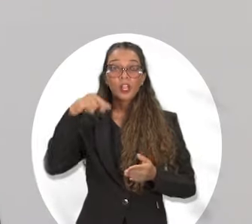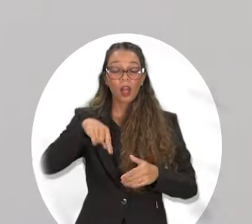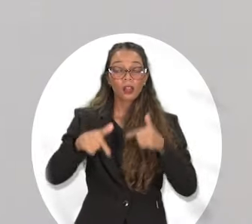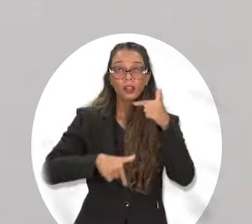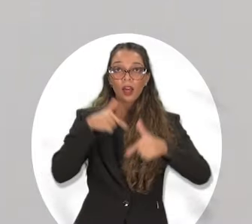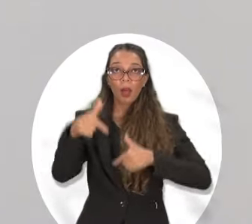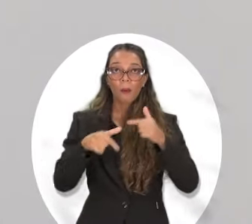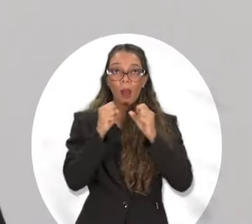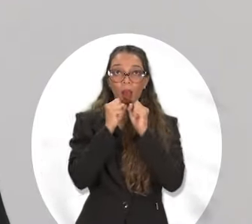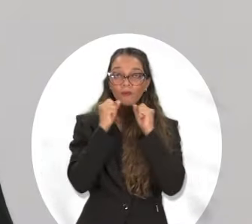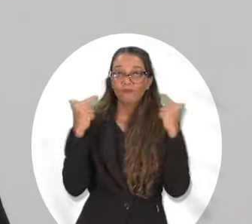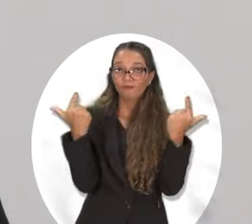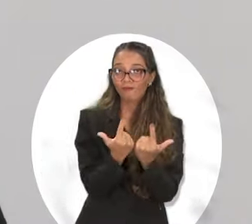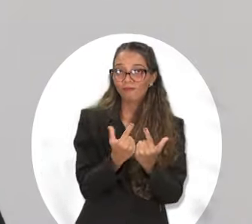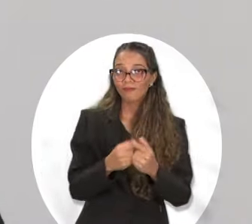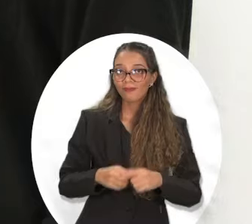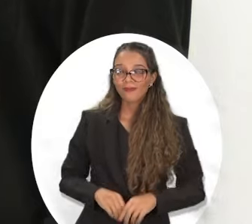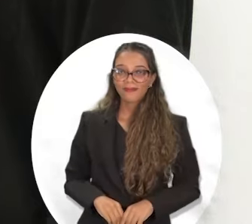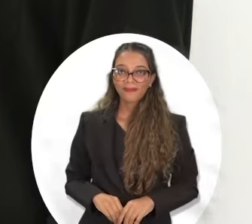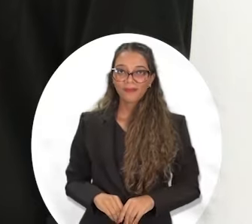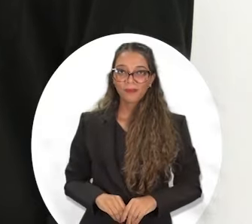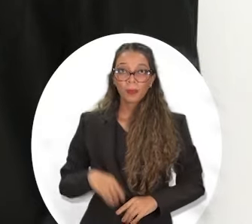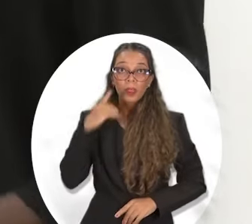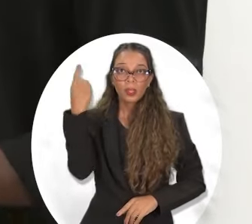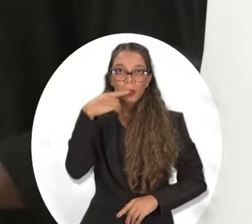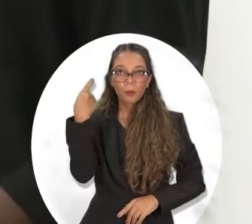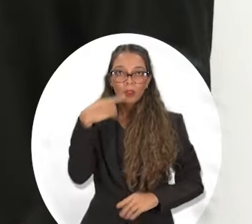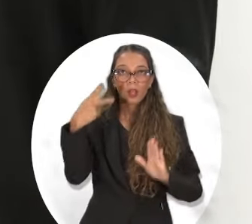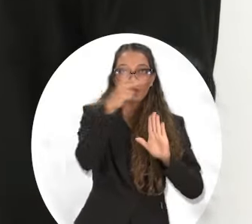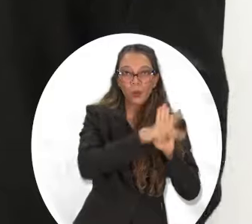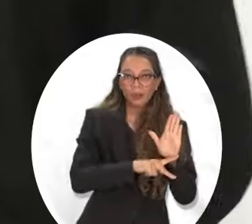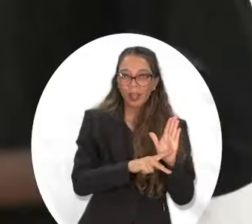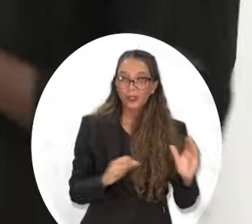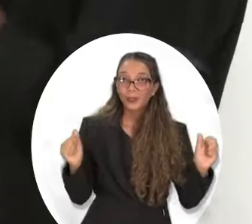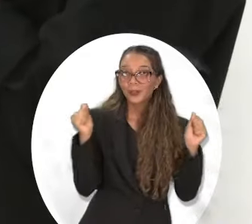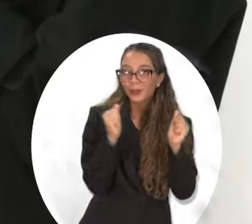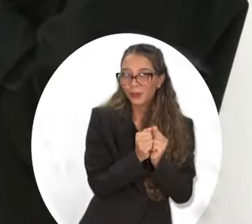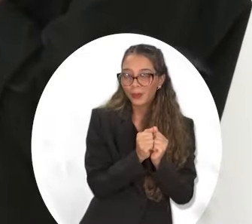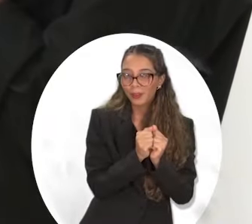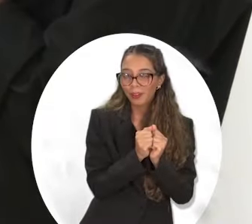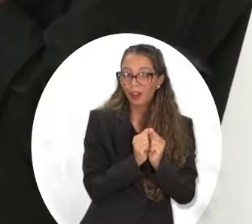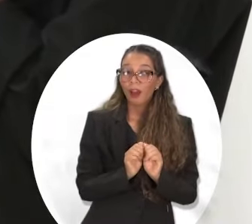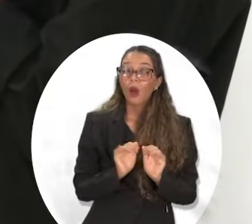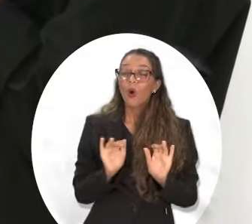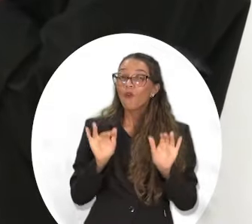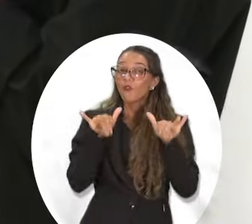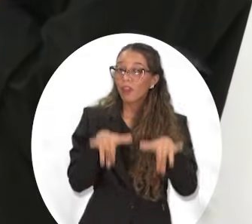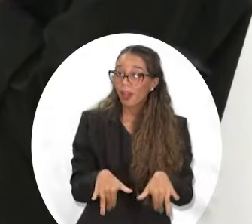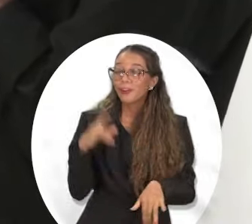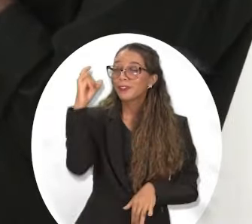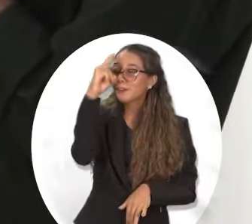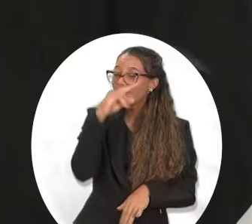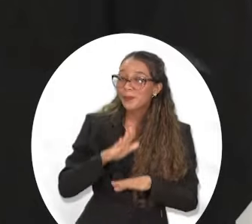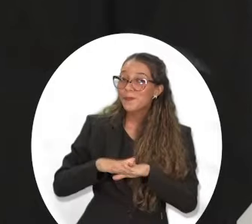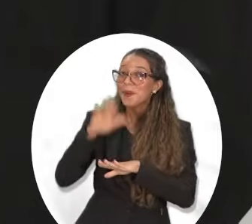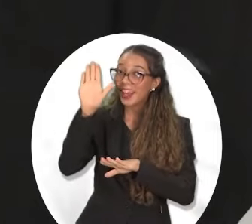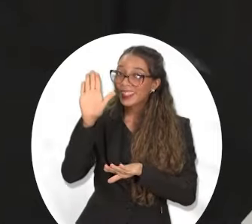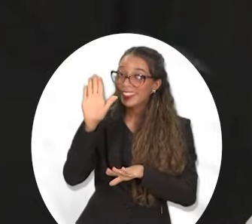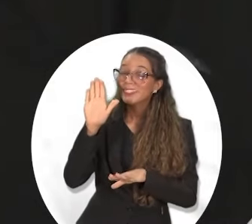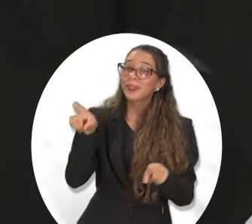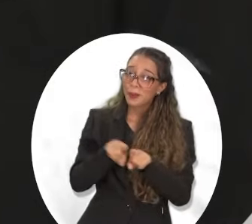mais o trabalho dessa Casa de Lei. Com os deputados por dentro do projeto, a parte final, mais difícil,